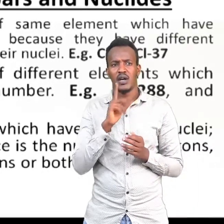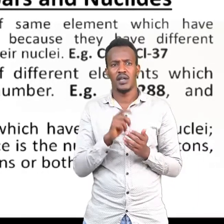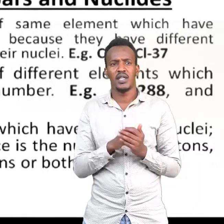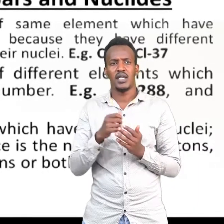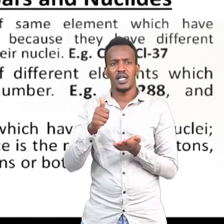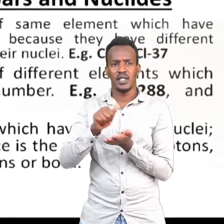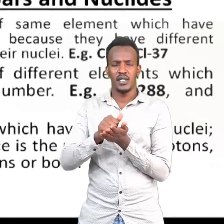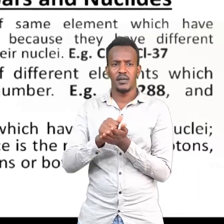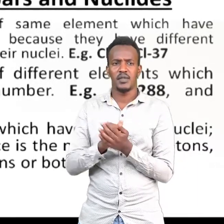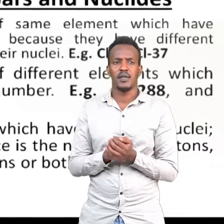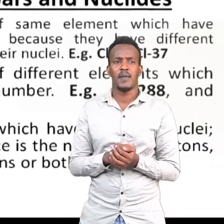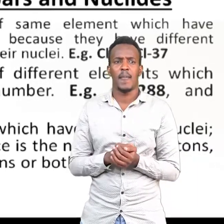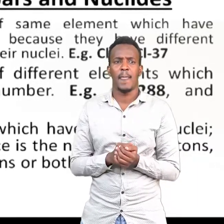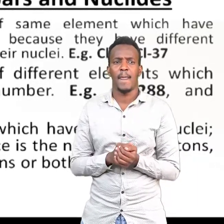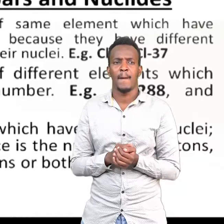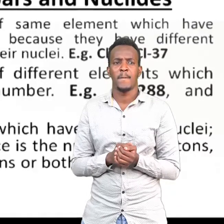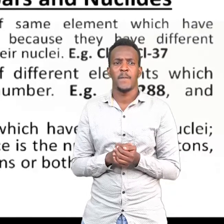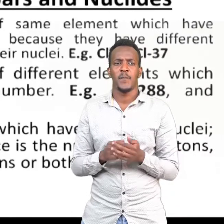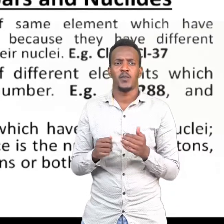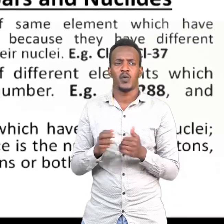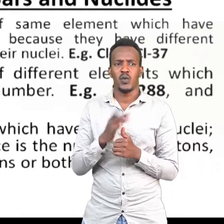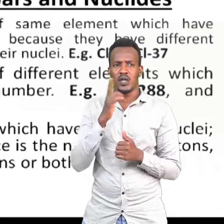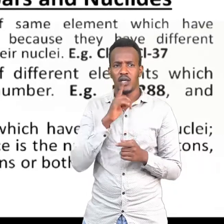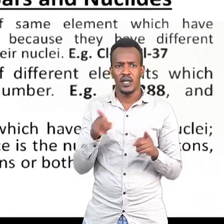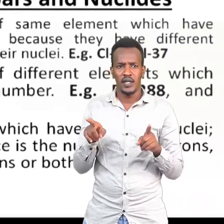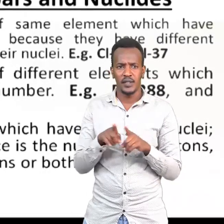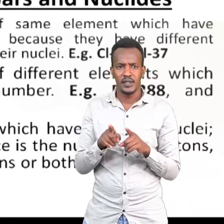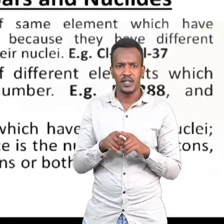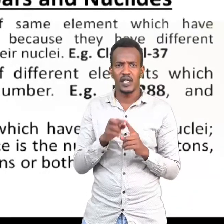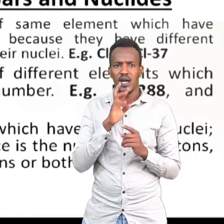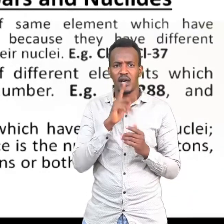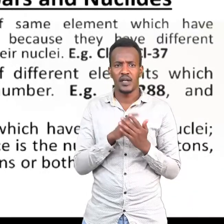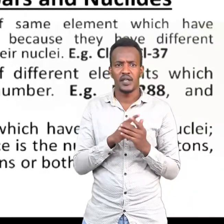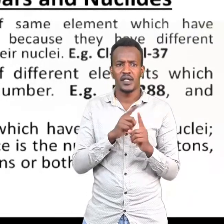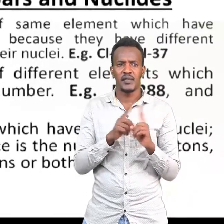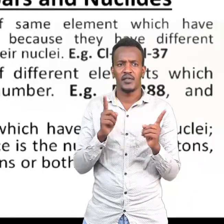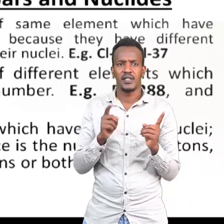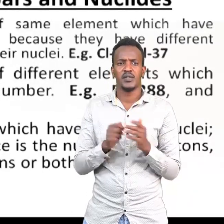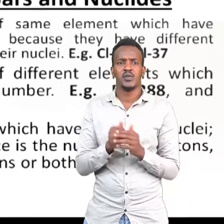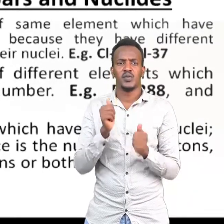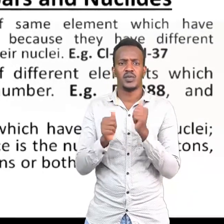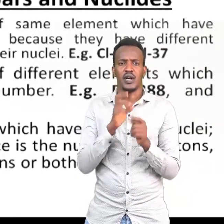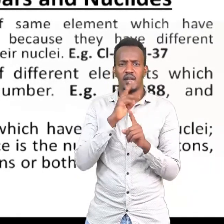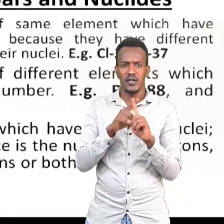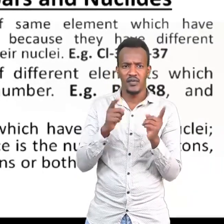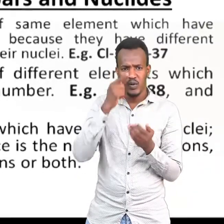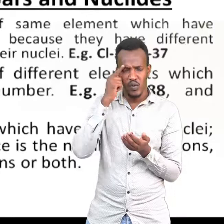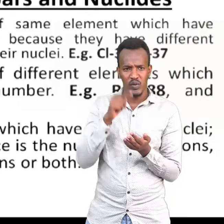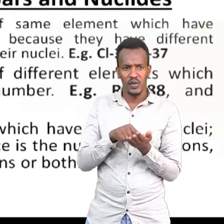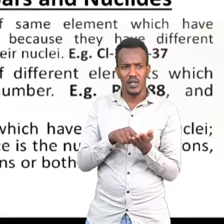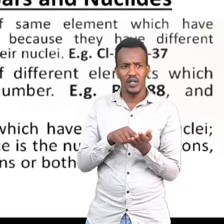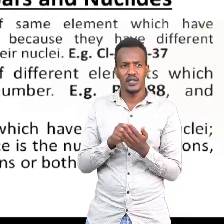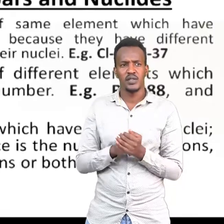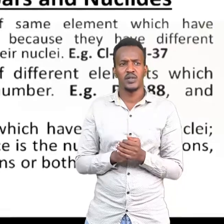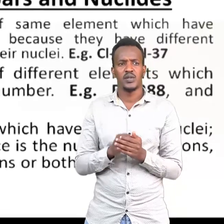waxa weeye labada difference ee xagga sare ka jira markaasi la isku soo daro waxa la yidhi are atoms which have different nuclei waxa weeye kuwa